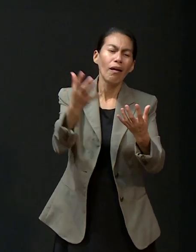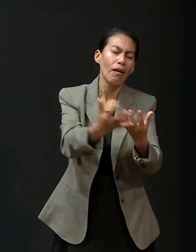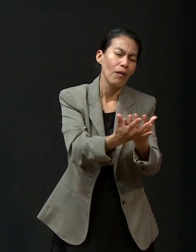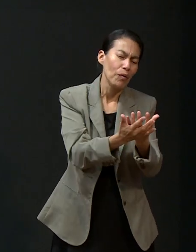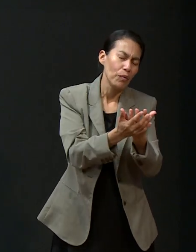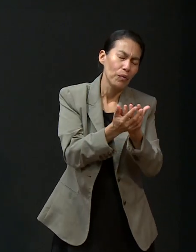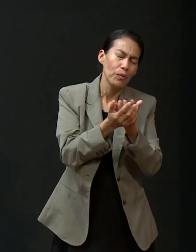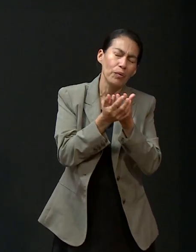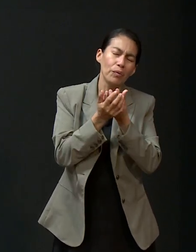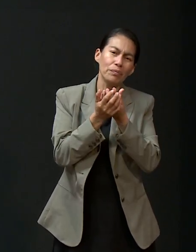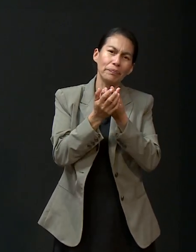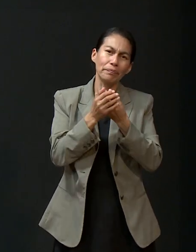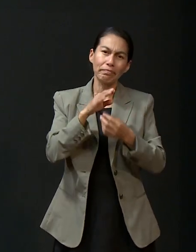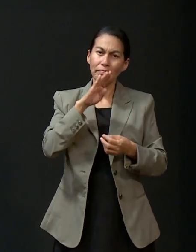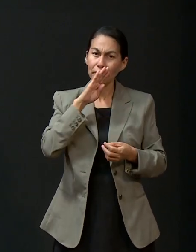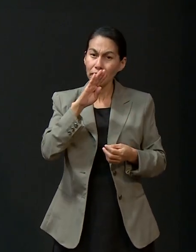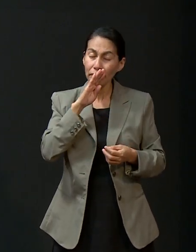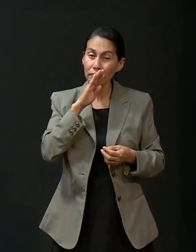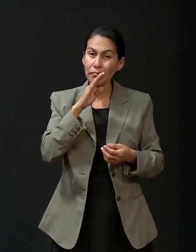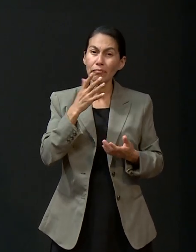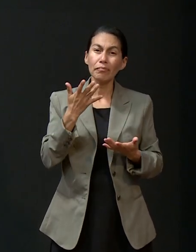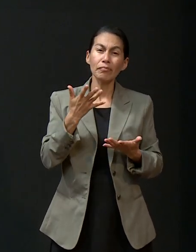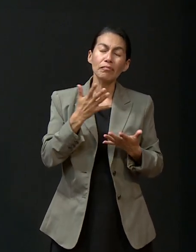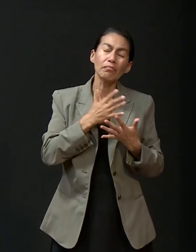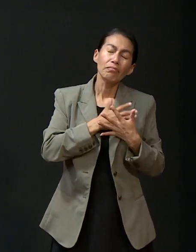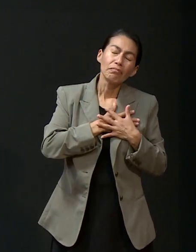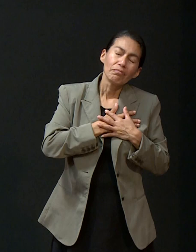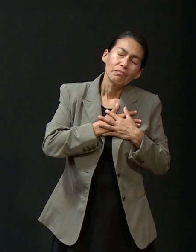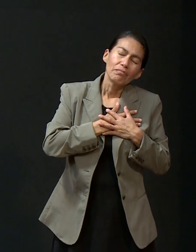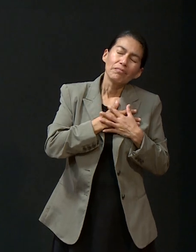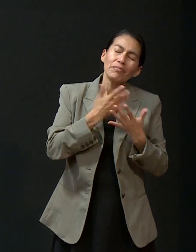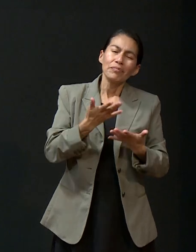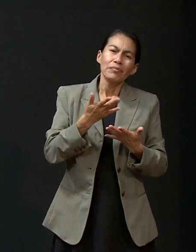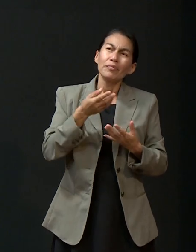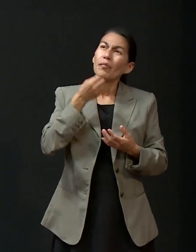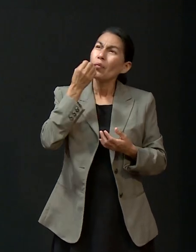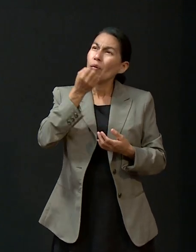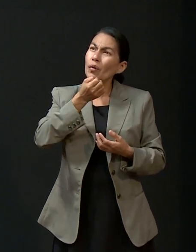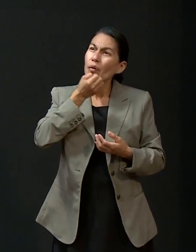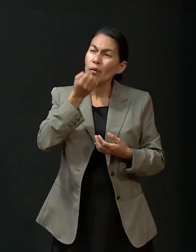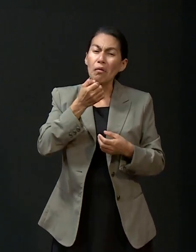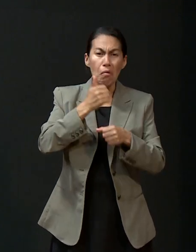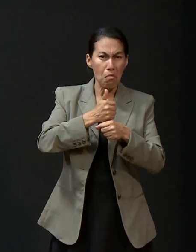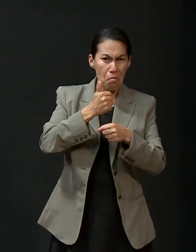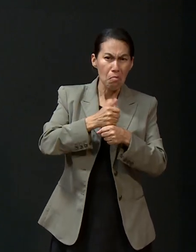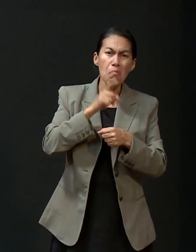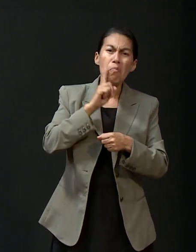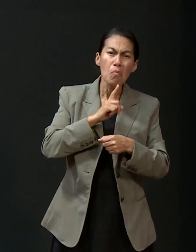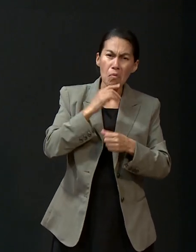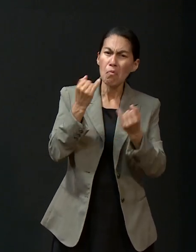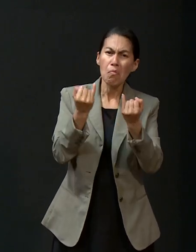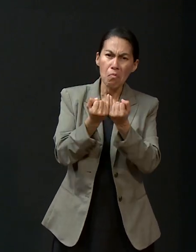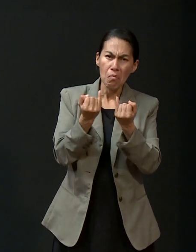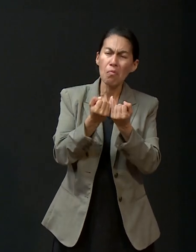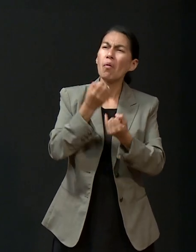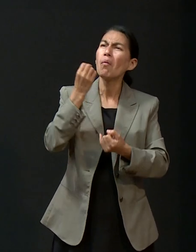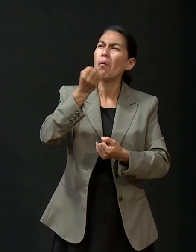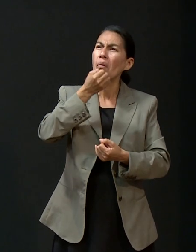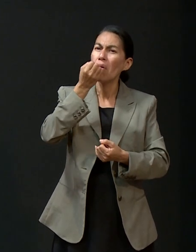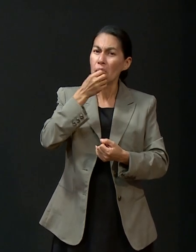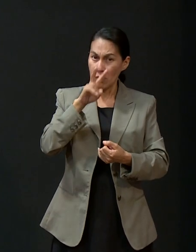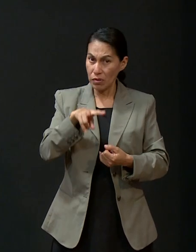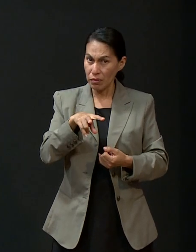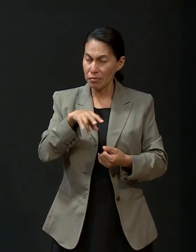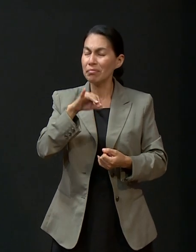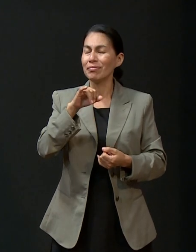Todos Las madres Piadosas Oran por sus hijos Y aún las abuelitas Oran también Amén ¿Verdad? Amén